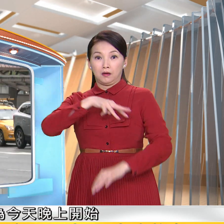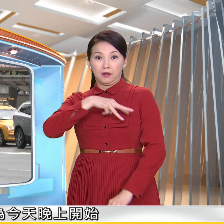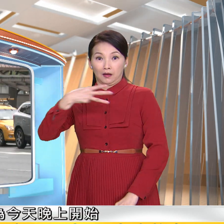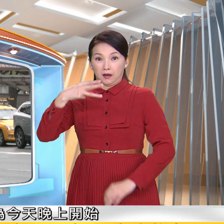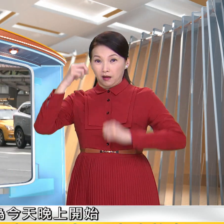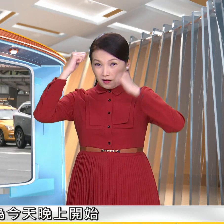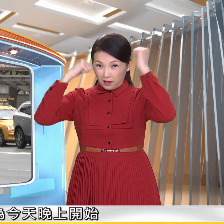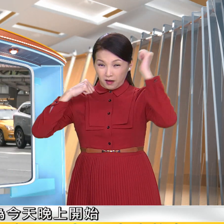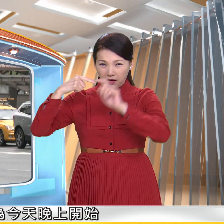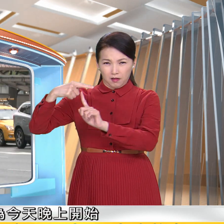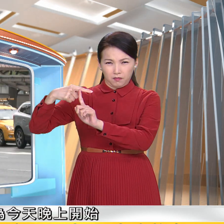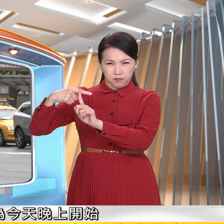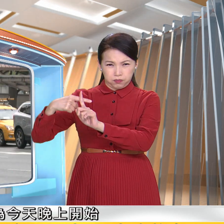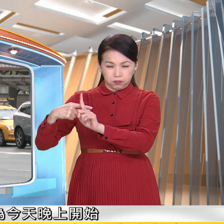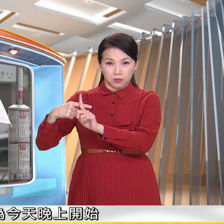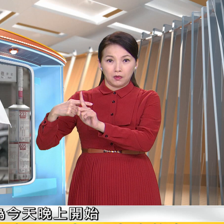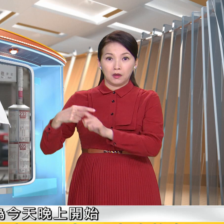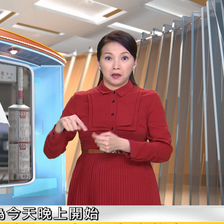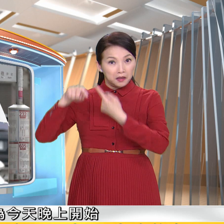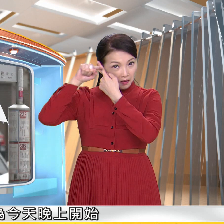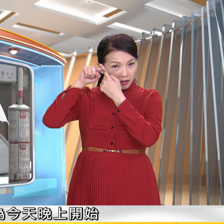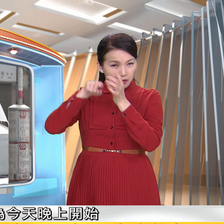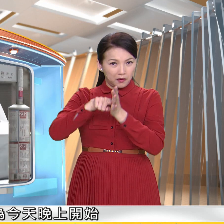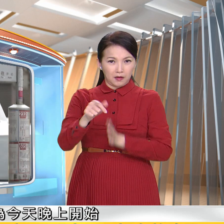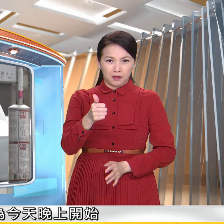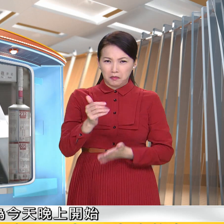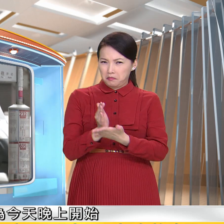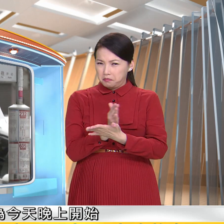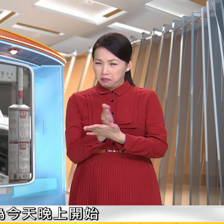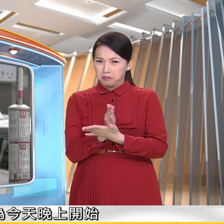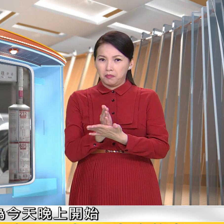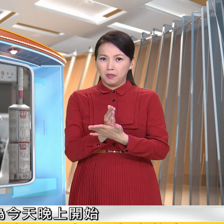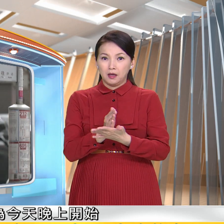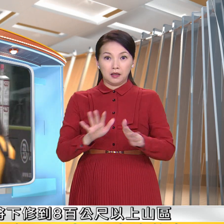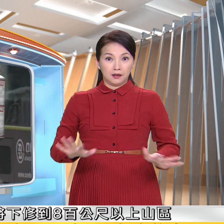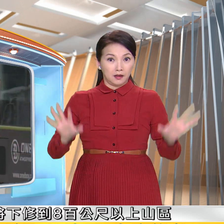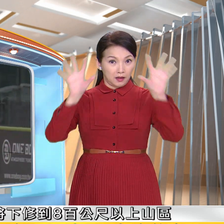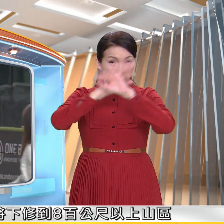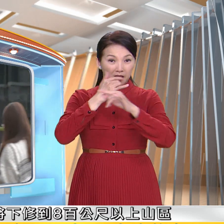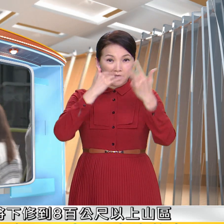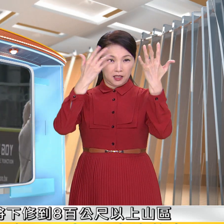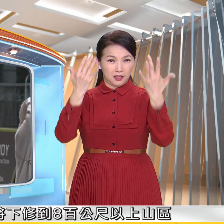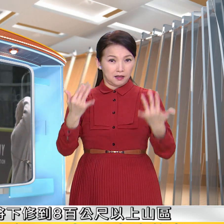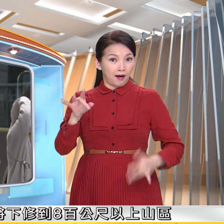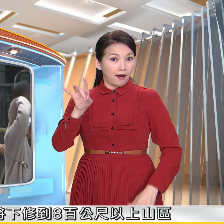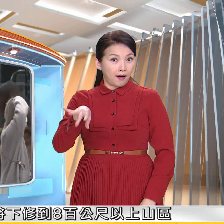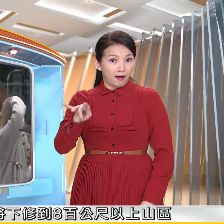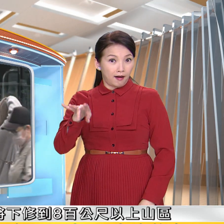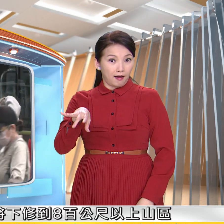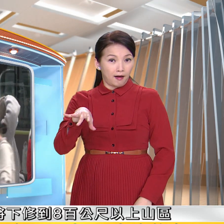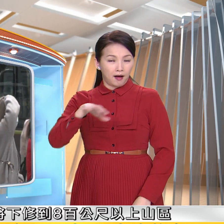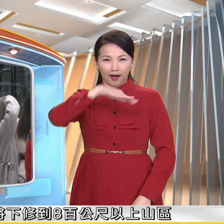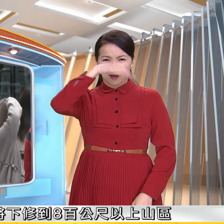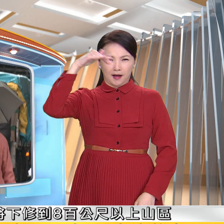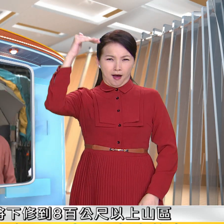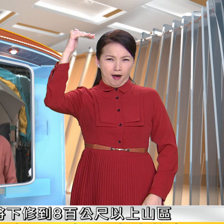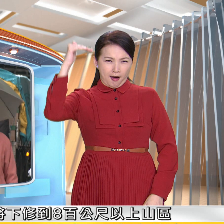外，有专家认为，今天晚上开始，山区降雪区域将下修